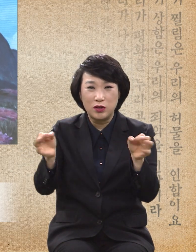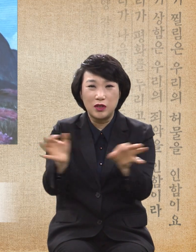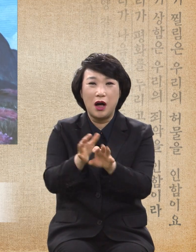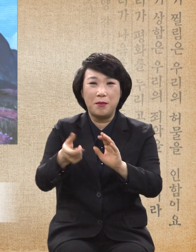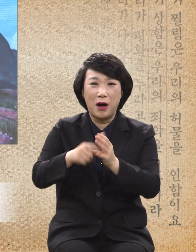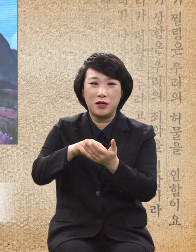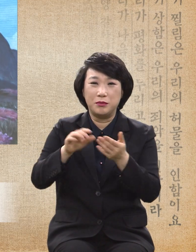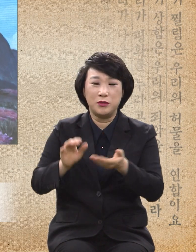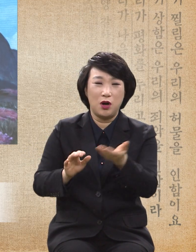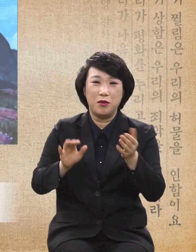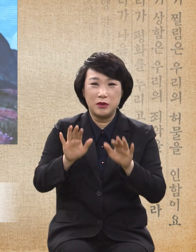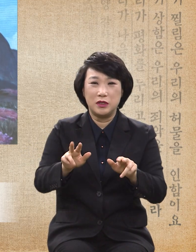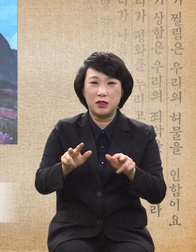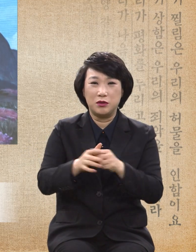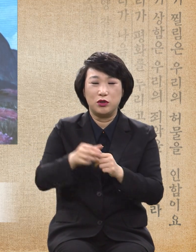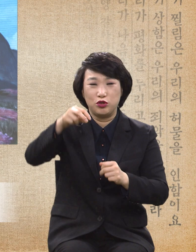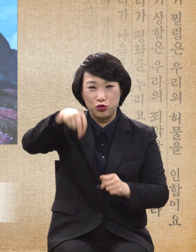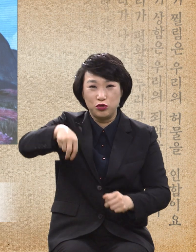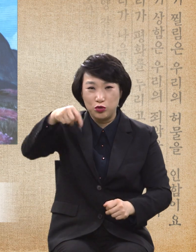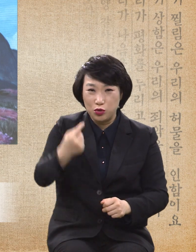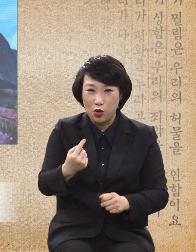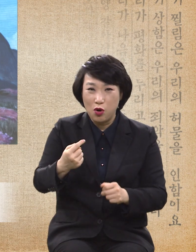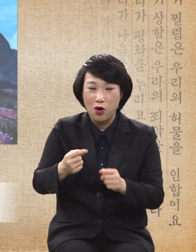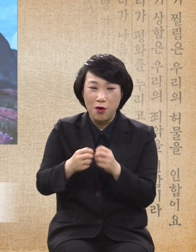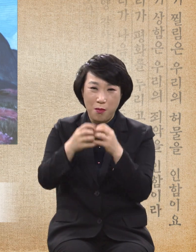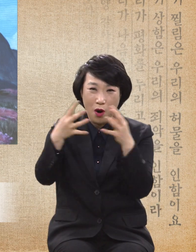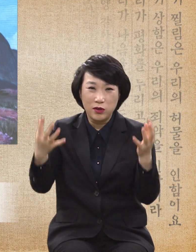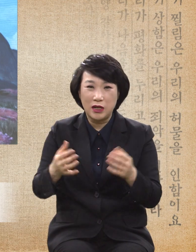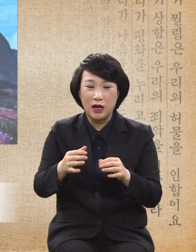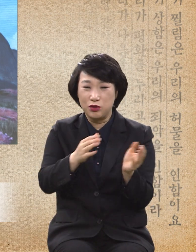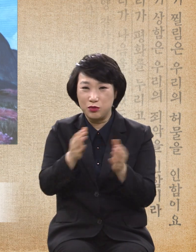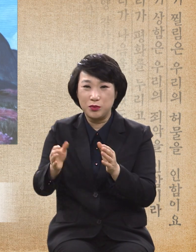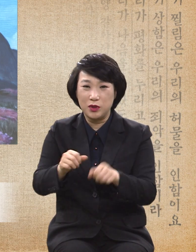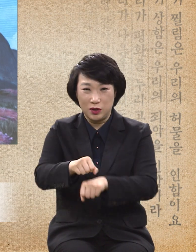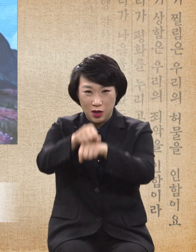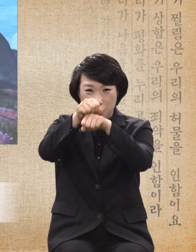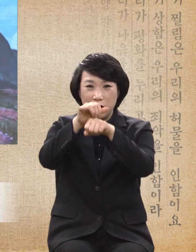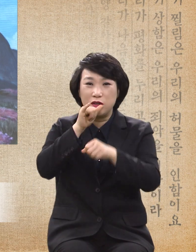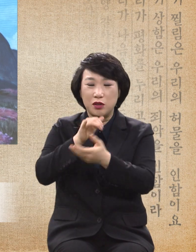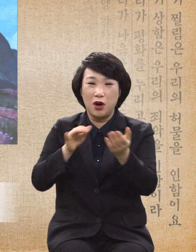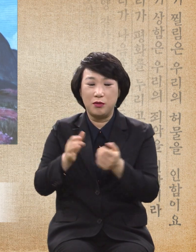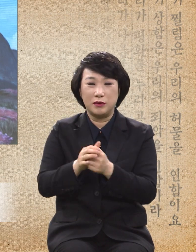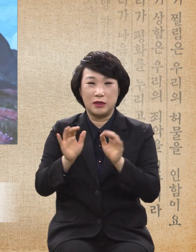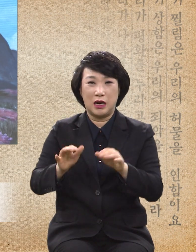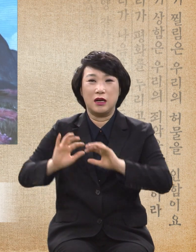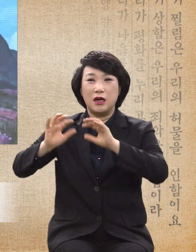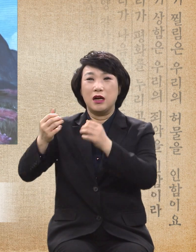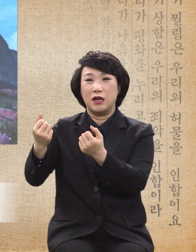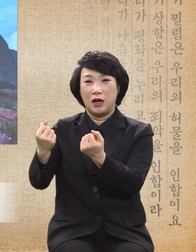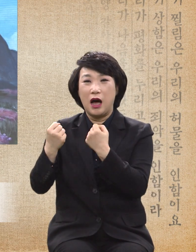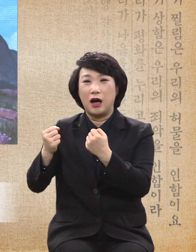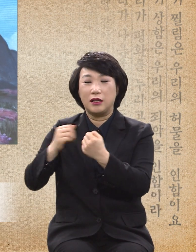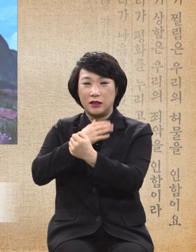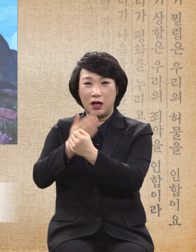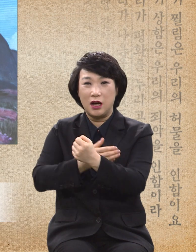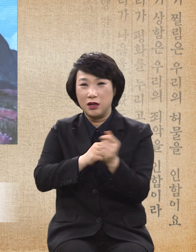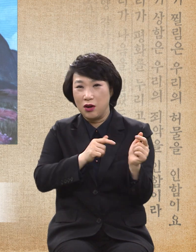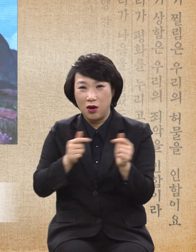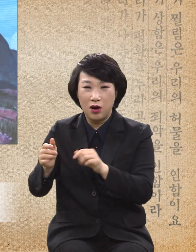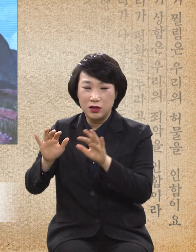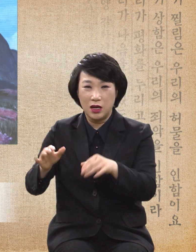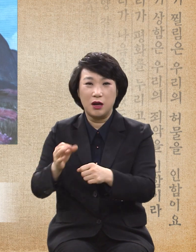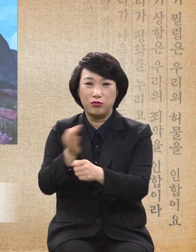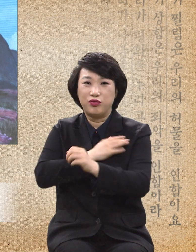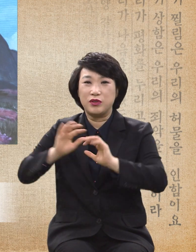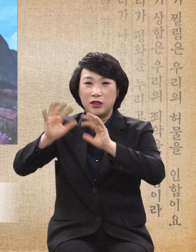핵무기, 수소폭탄이 준비되어 있고, 여러분 생화학 무기들이 강대국마다 다 준비되어 있고,